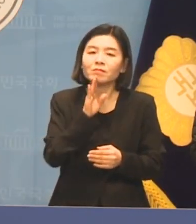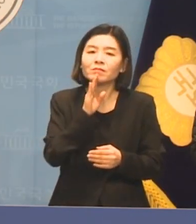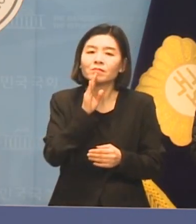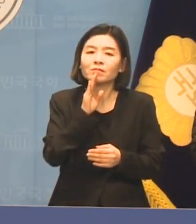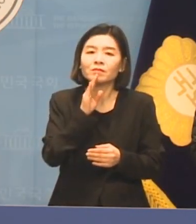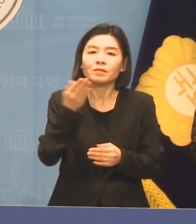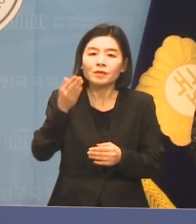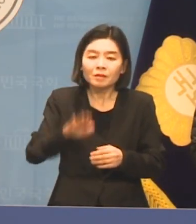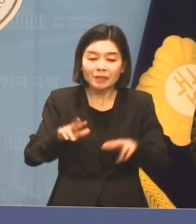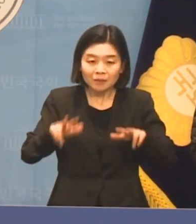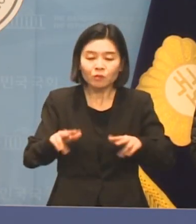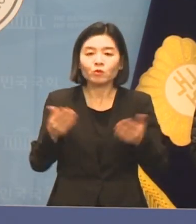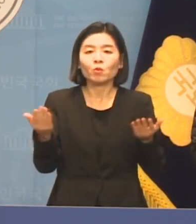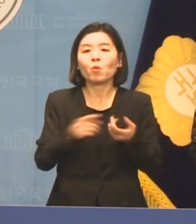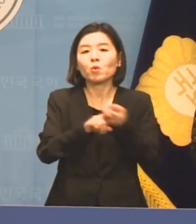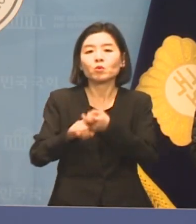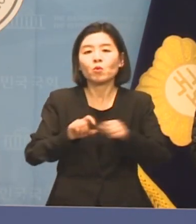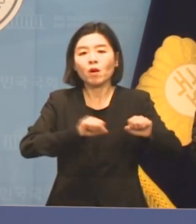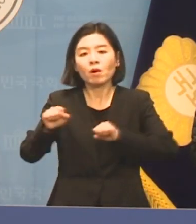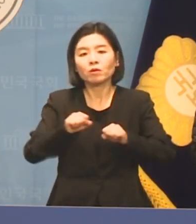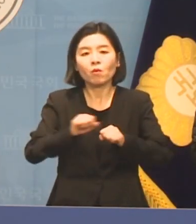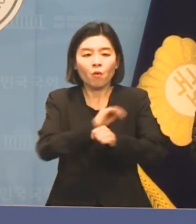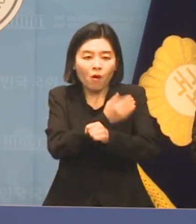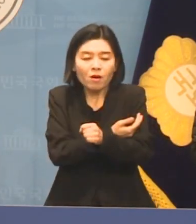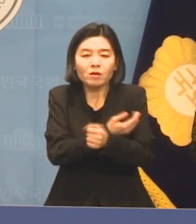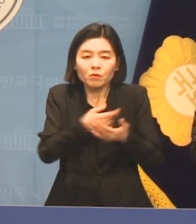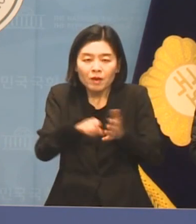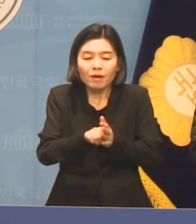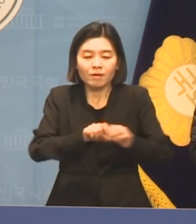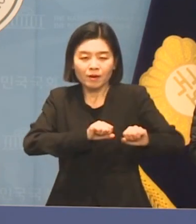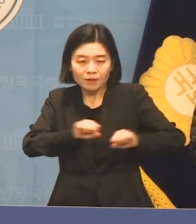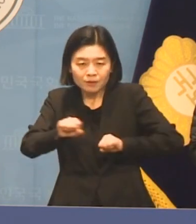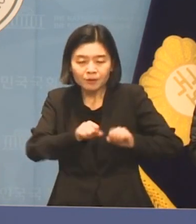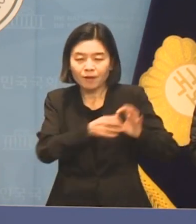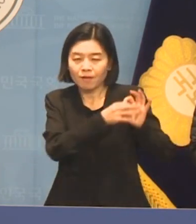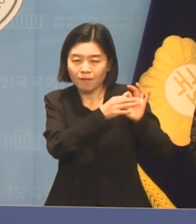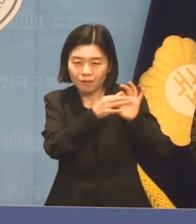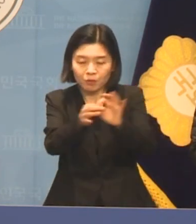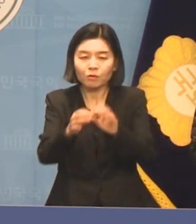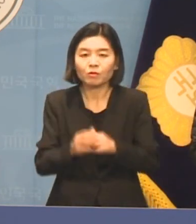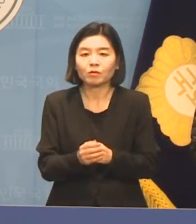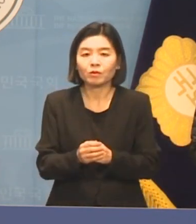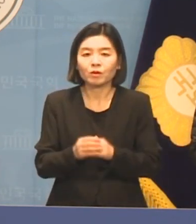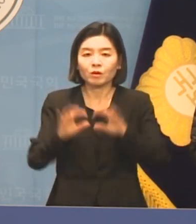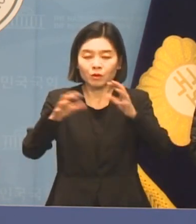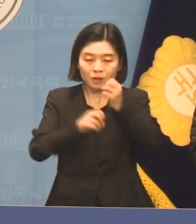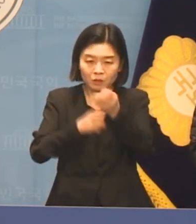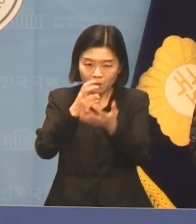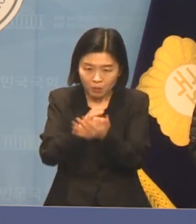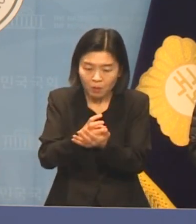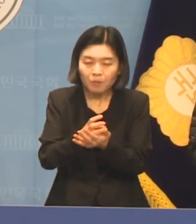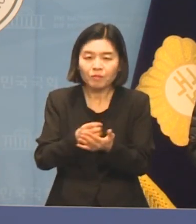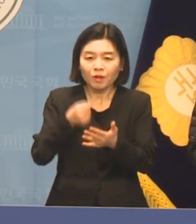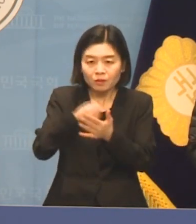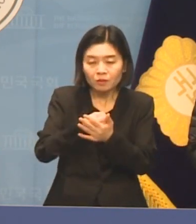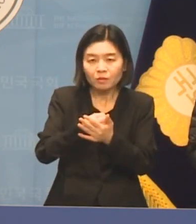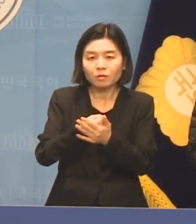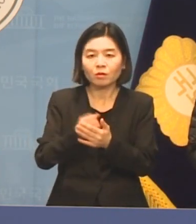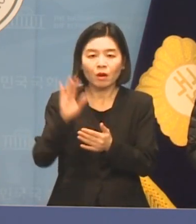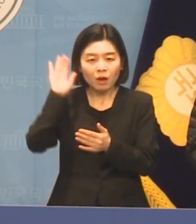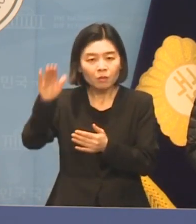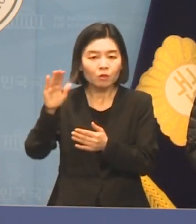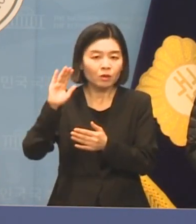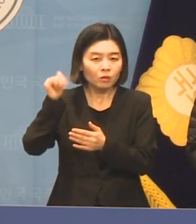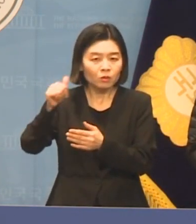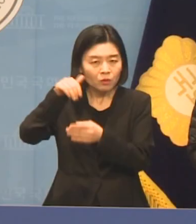노동자들의 도전은 멈출 수 없습니다. 헌재 결정과 조기 대선 실시 여부가